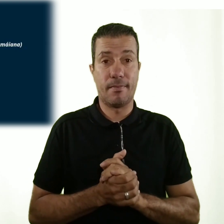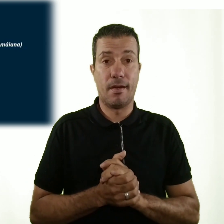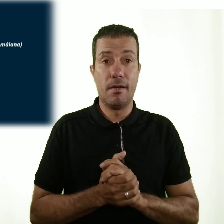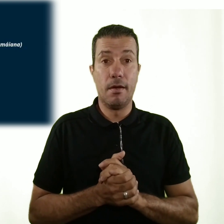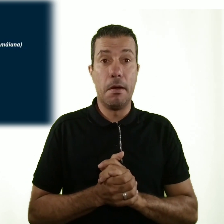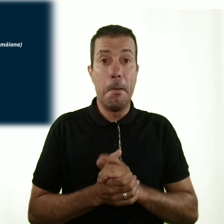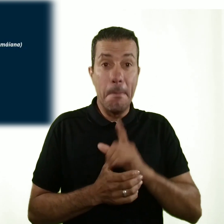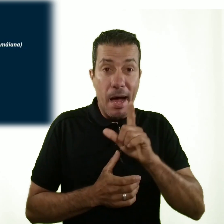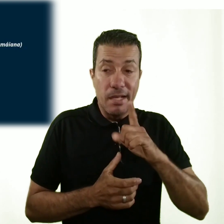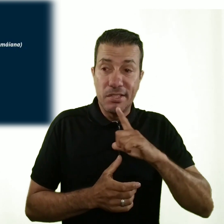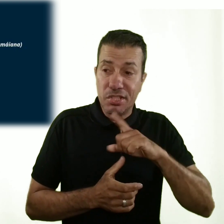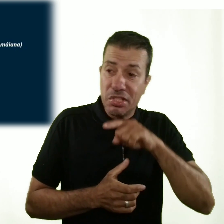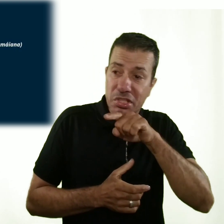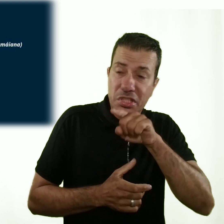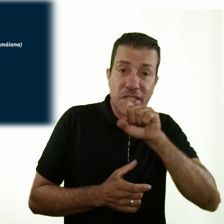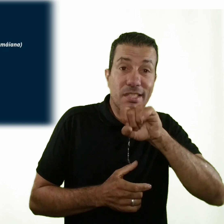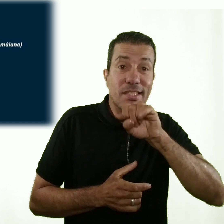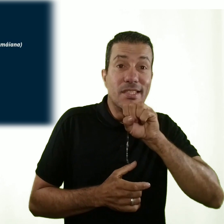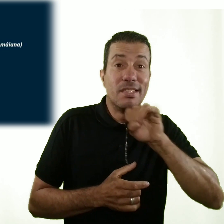têm revelação divina,